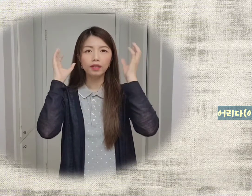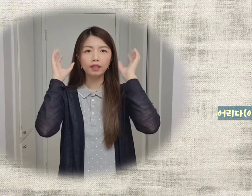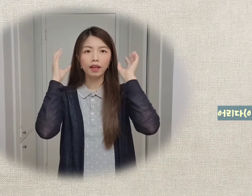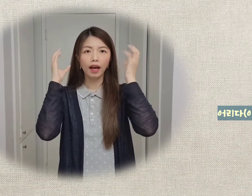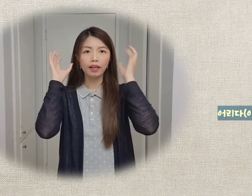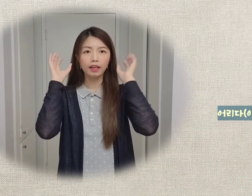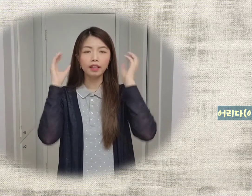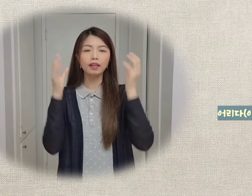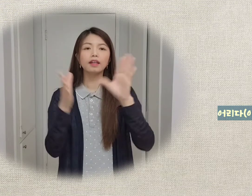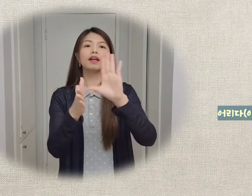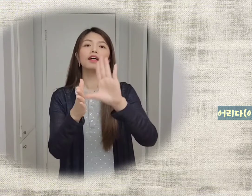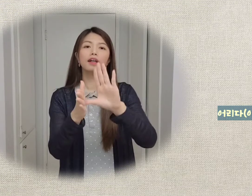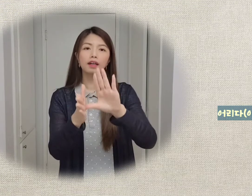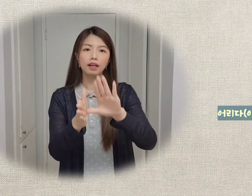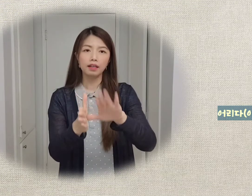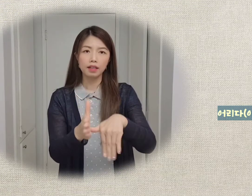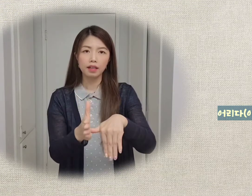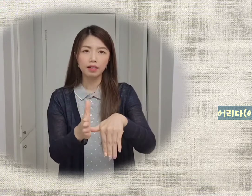어린 아이